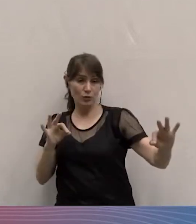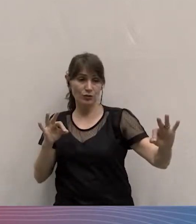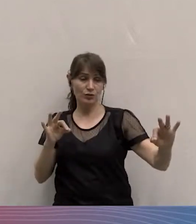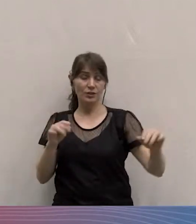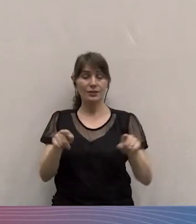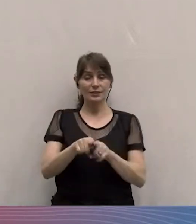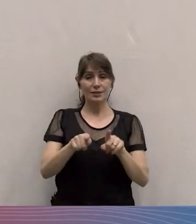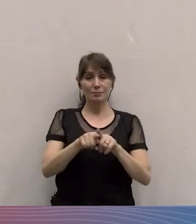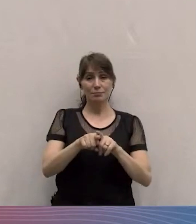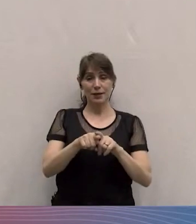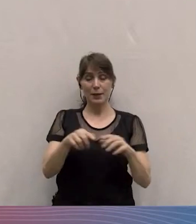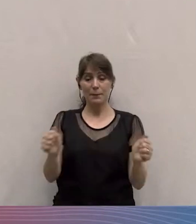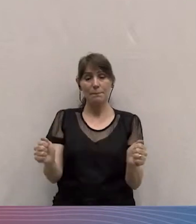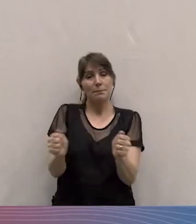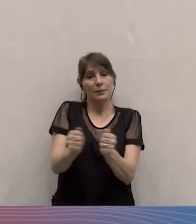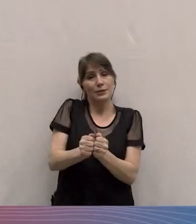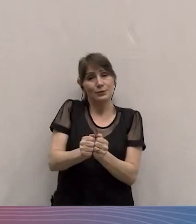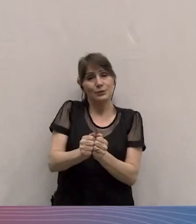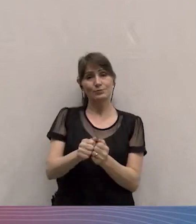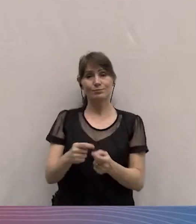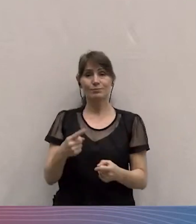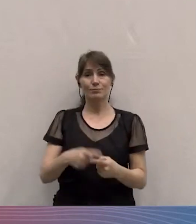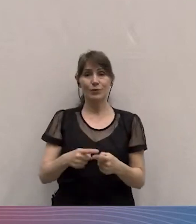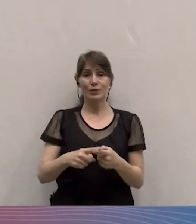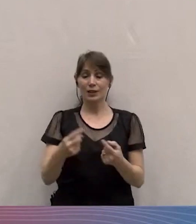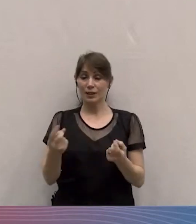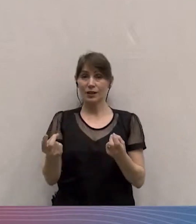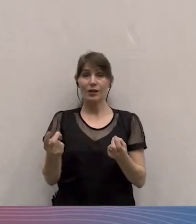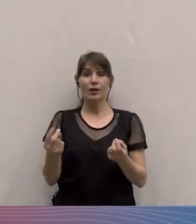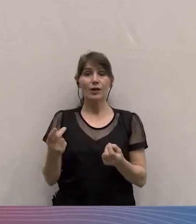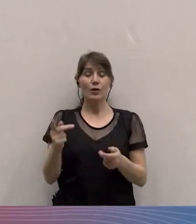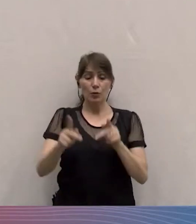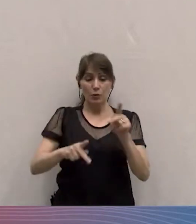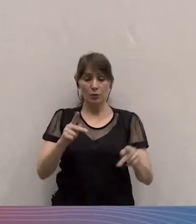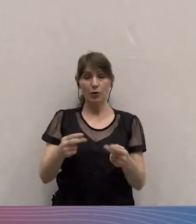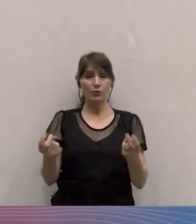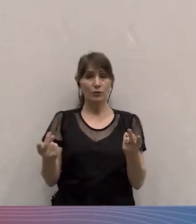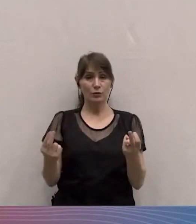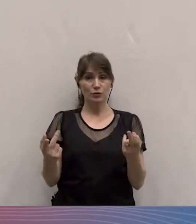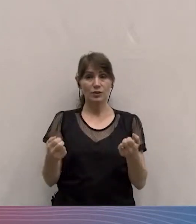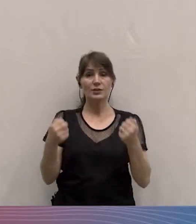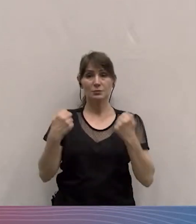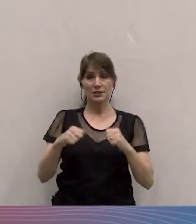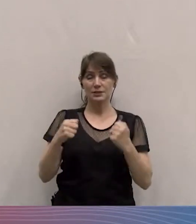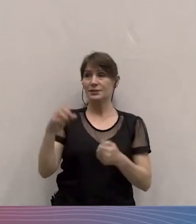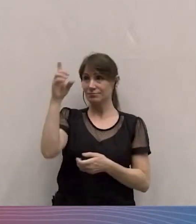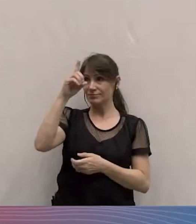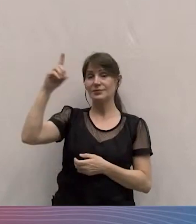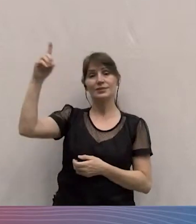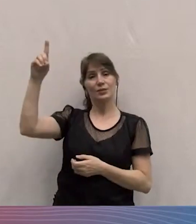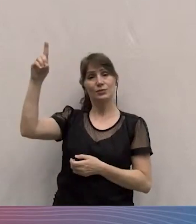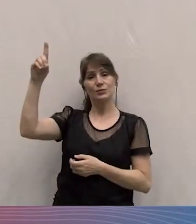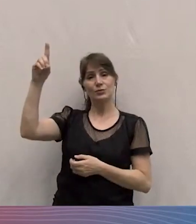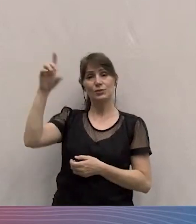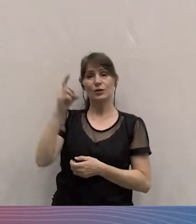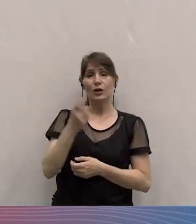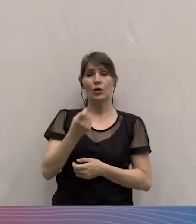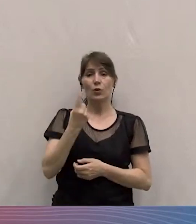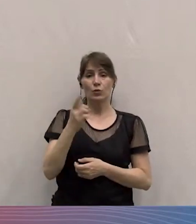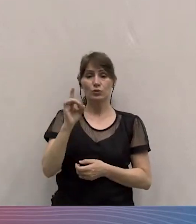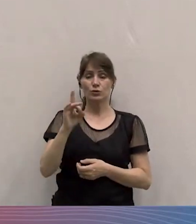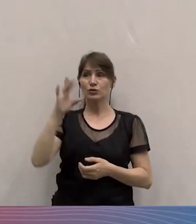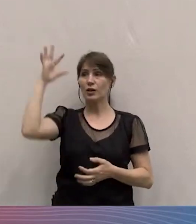estavam perto, porque por Ele ambos temos acesso ao Pai, em um